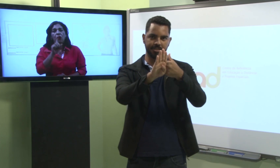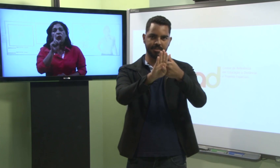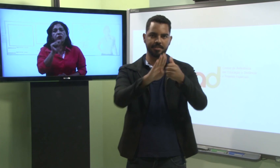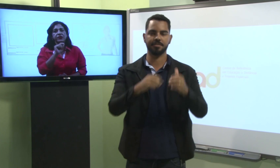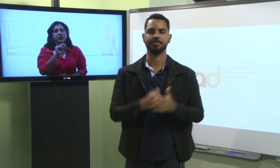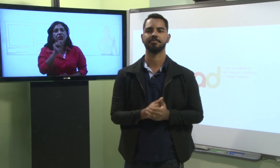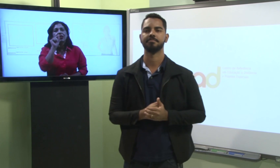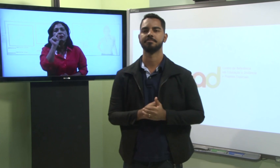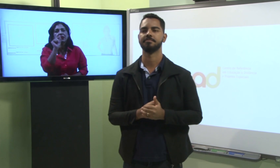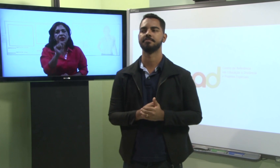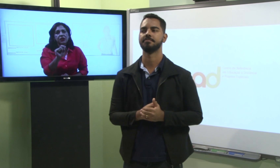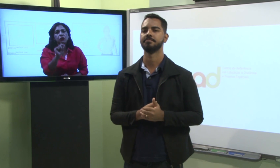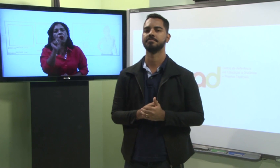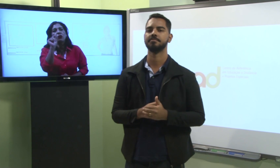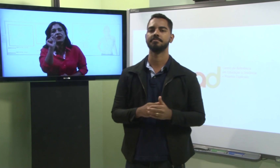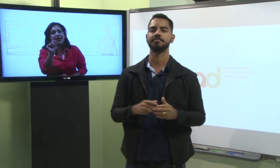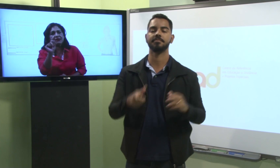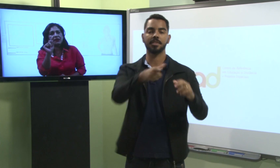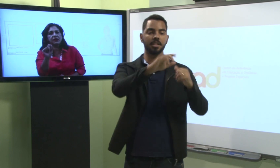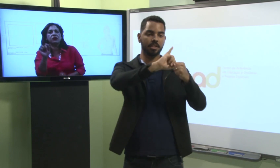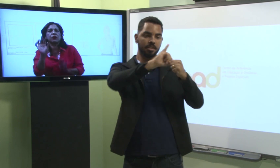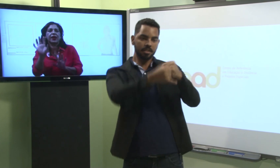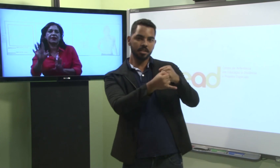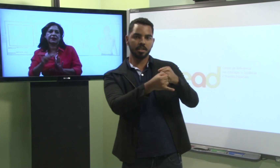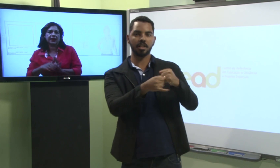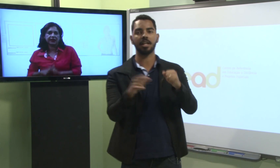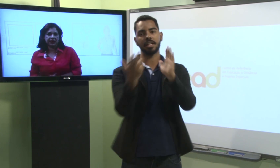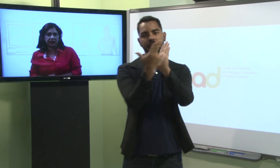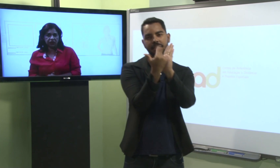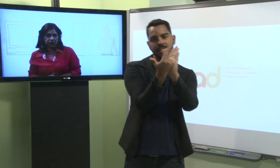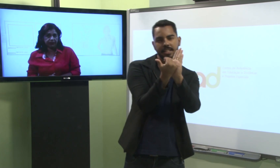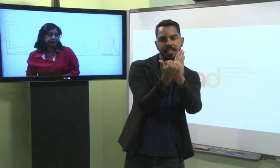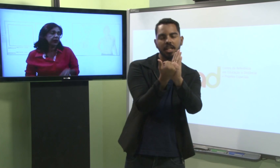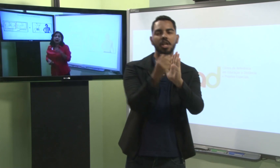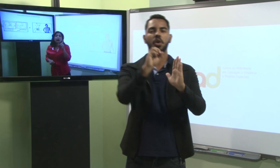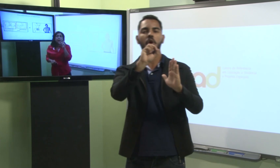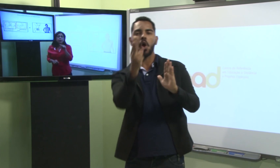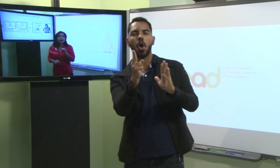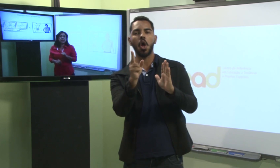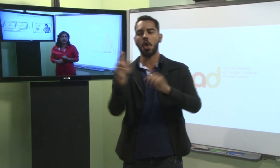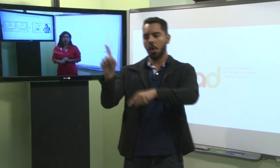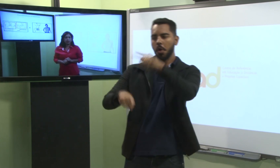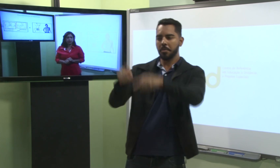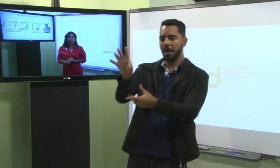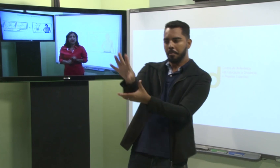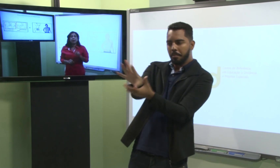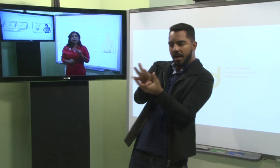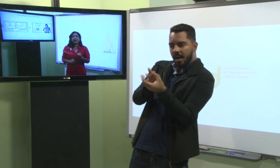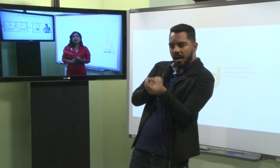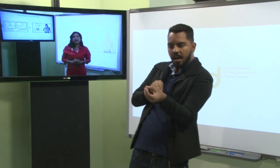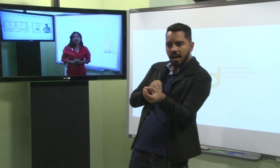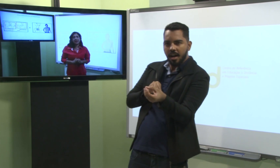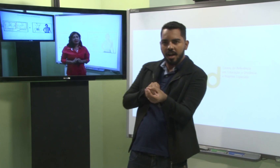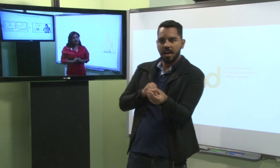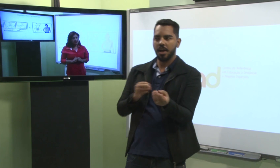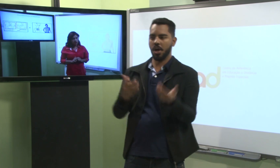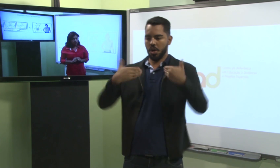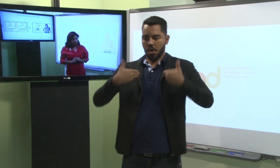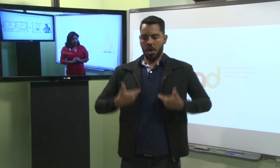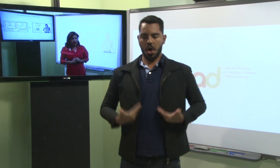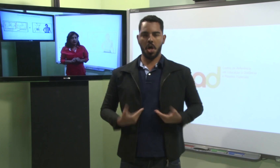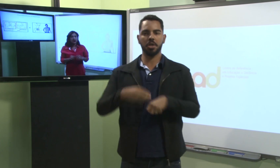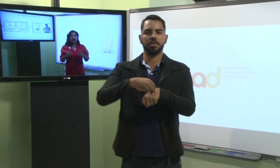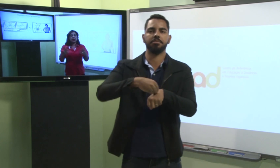também, ou seja, imitando ou desenhando essa característica. Por exemplo, para dizer nessas